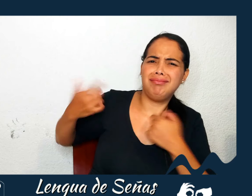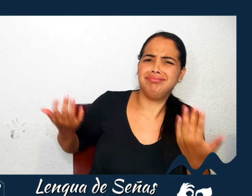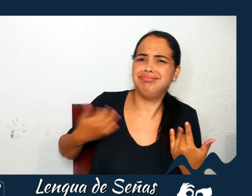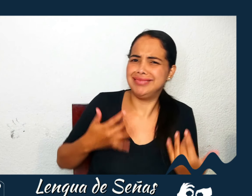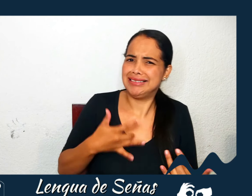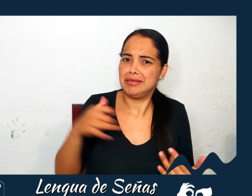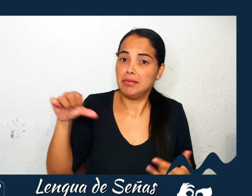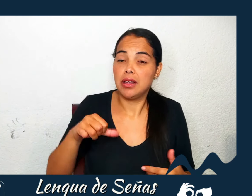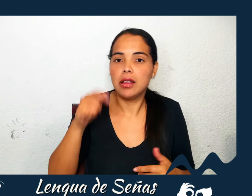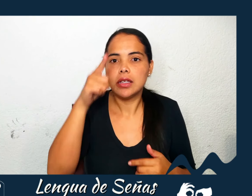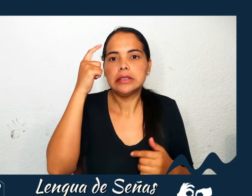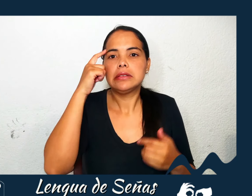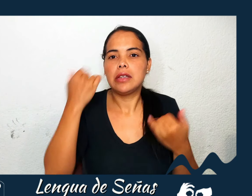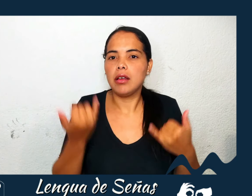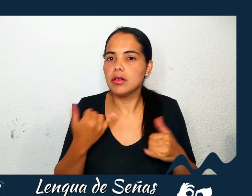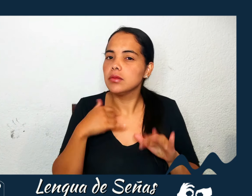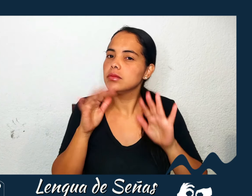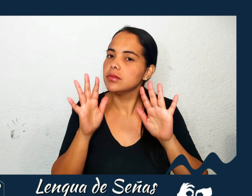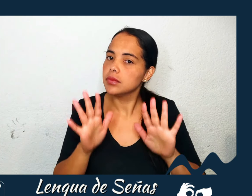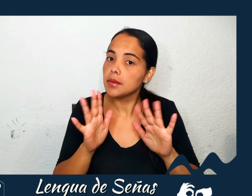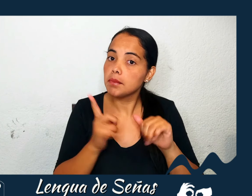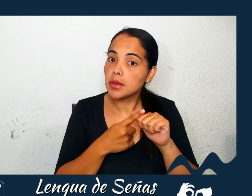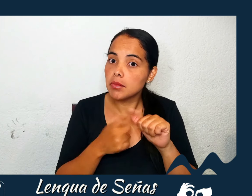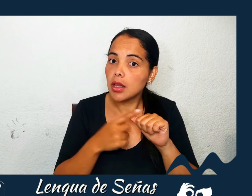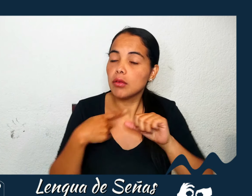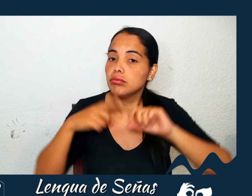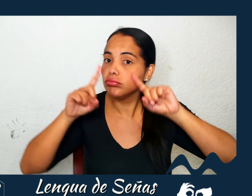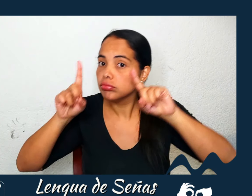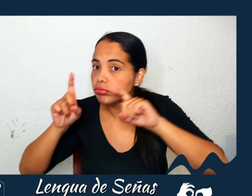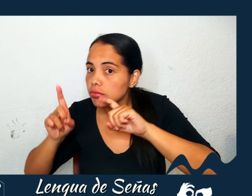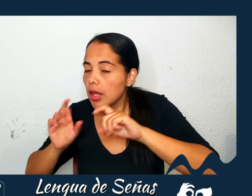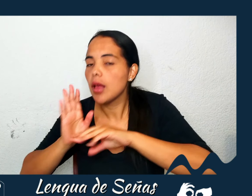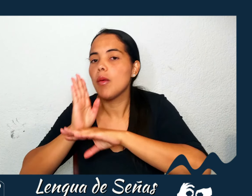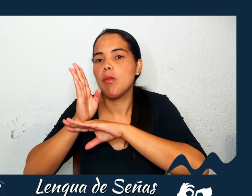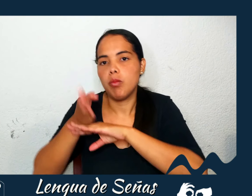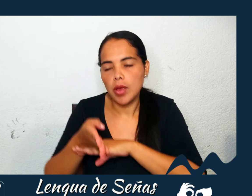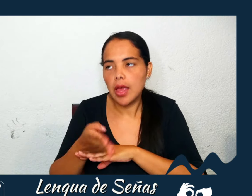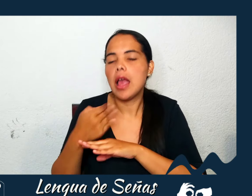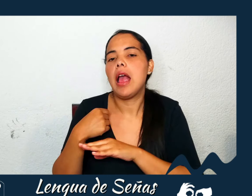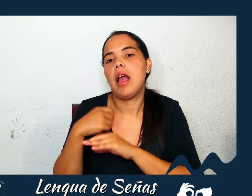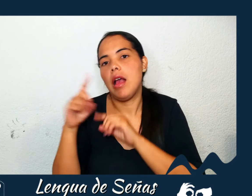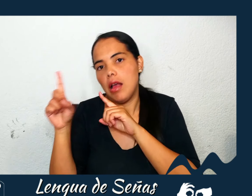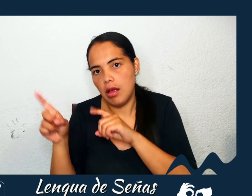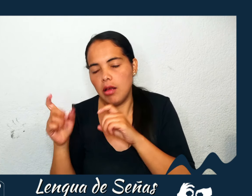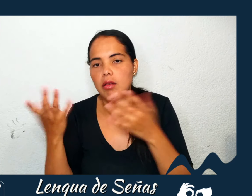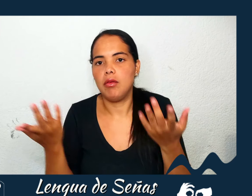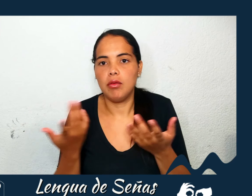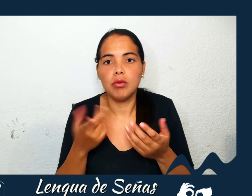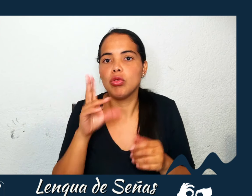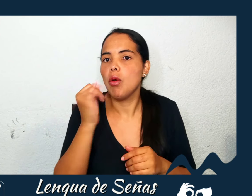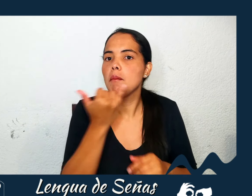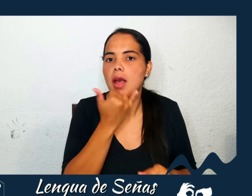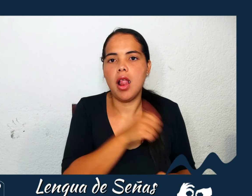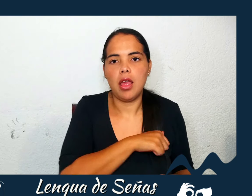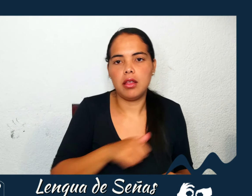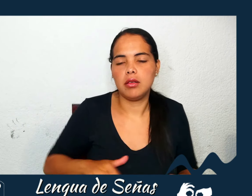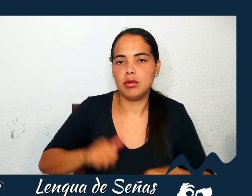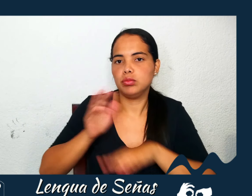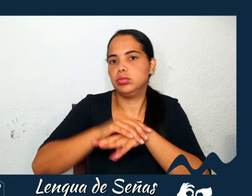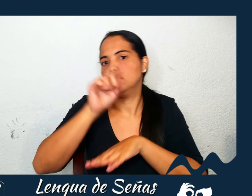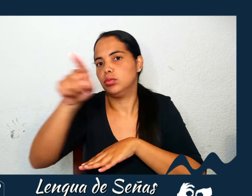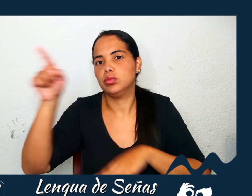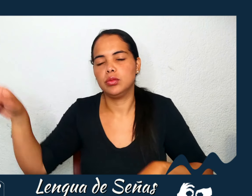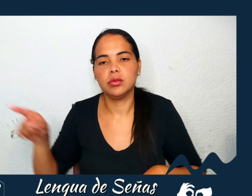que evitemos que cualquier error nuestro pueda traer incorrectamente una acción